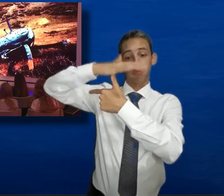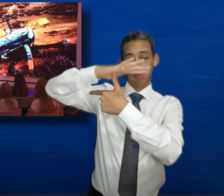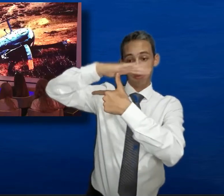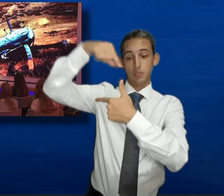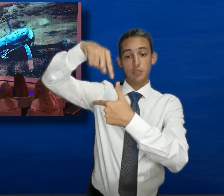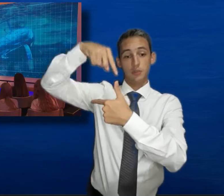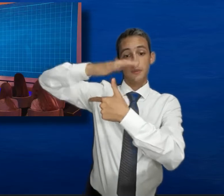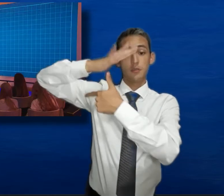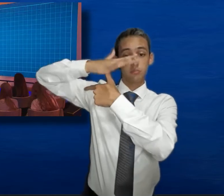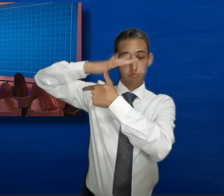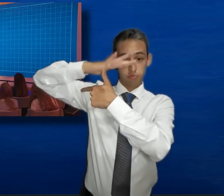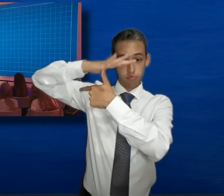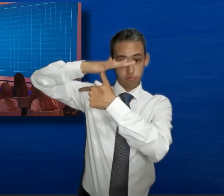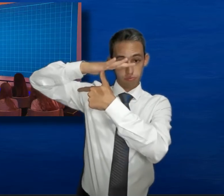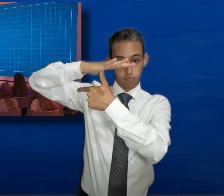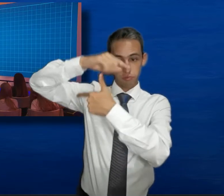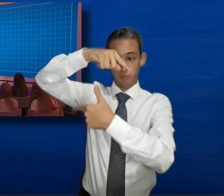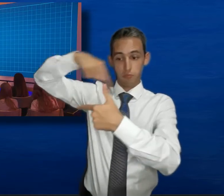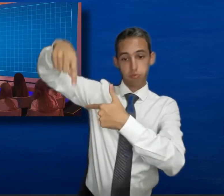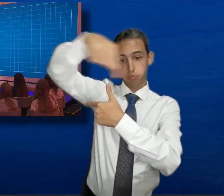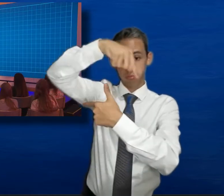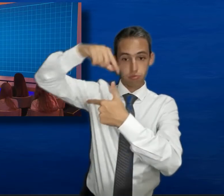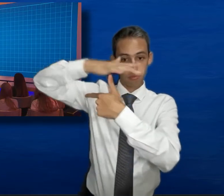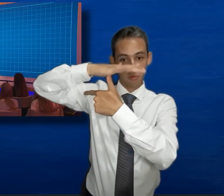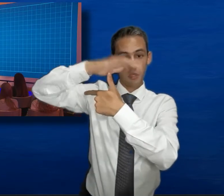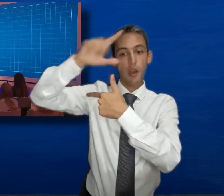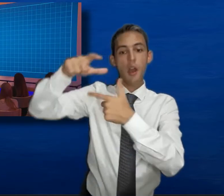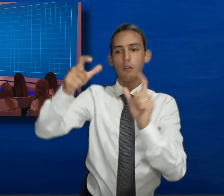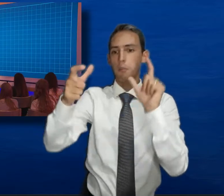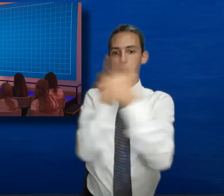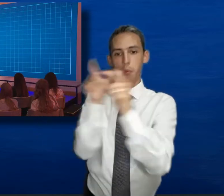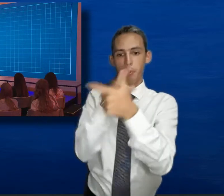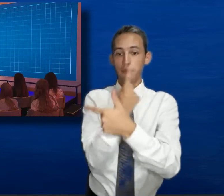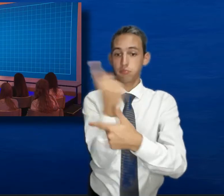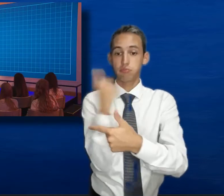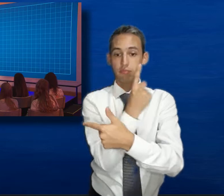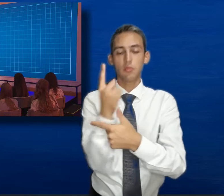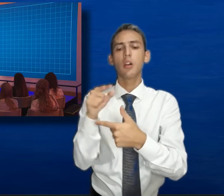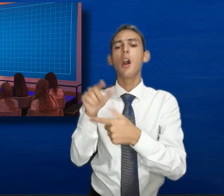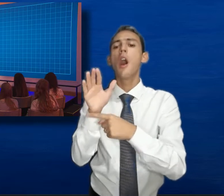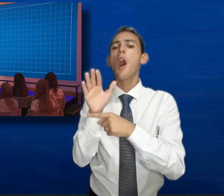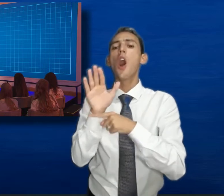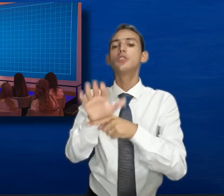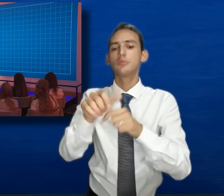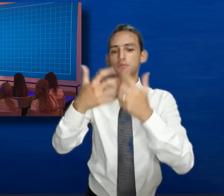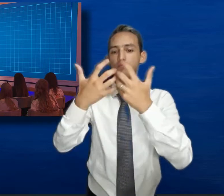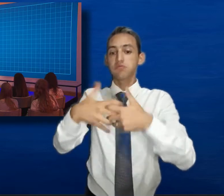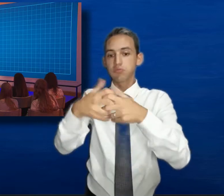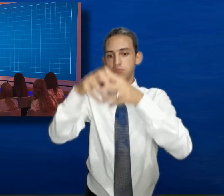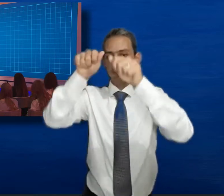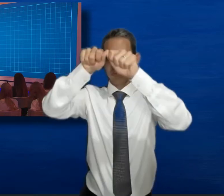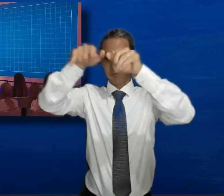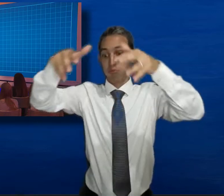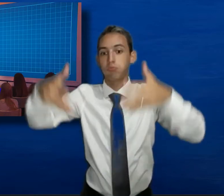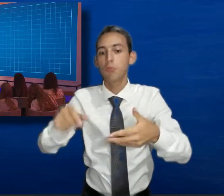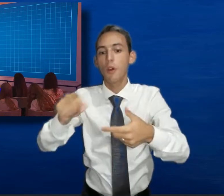elementos fundamentais mais detalhadamente. O primeiro é o rotor principal. A movimentação